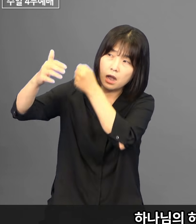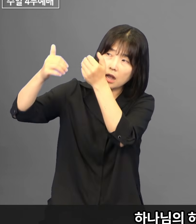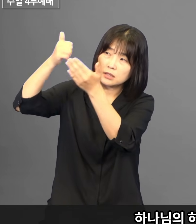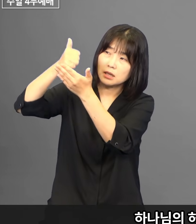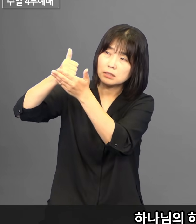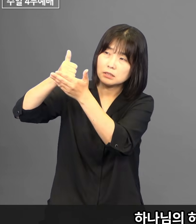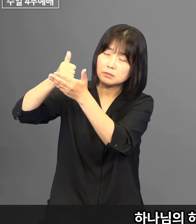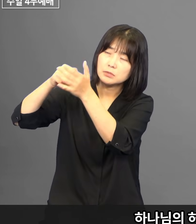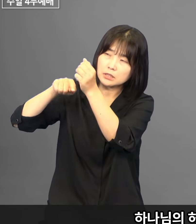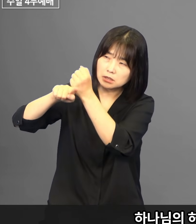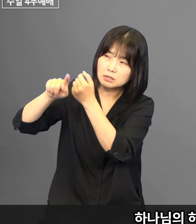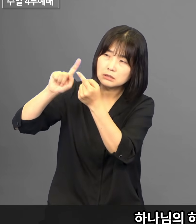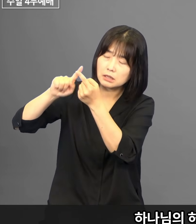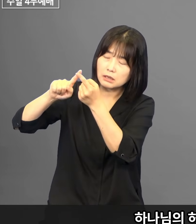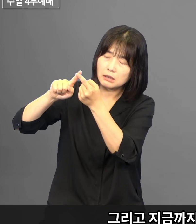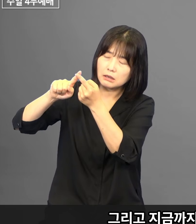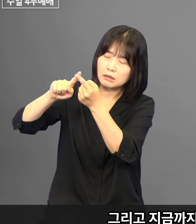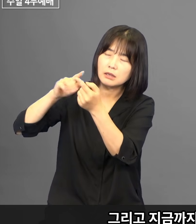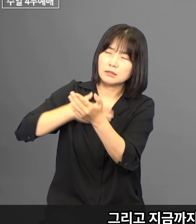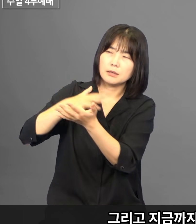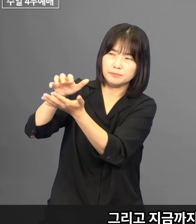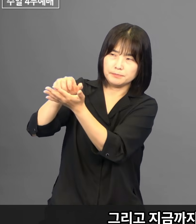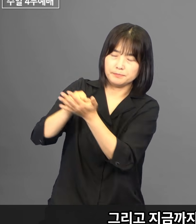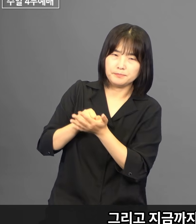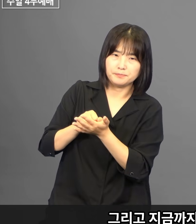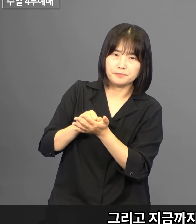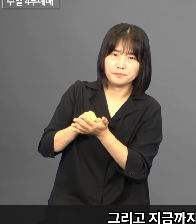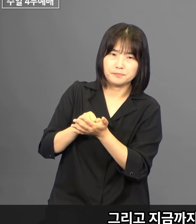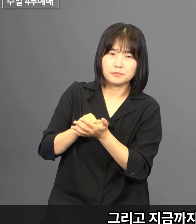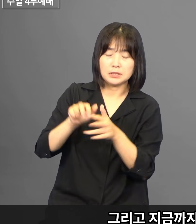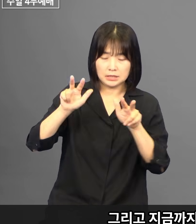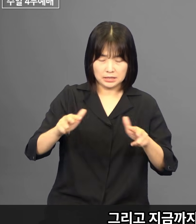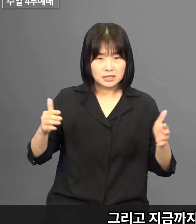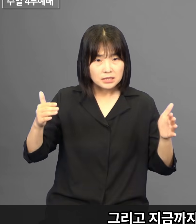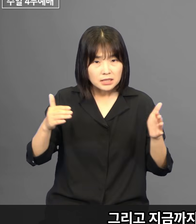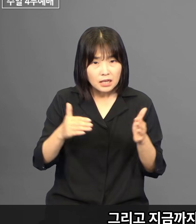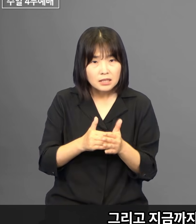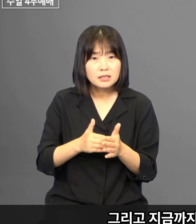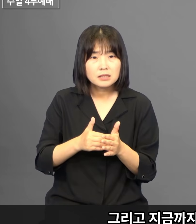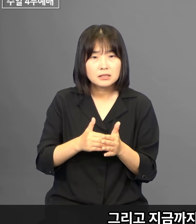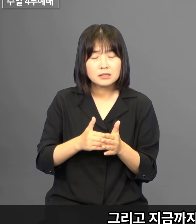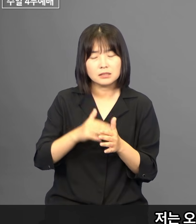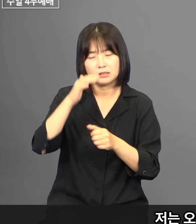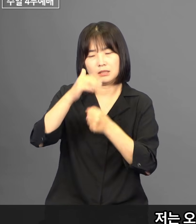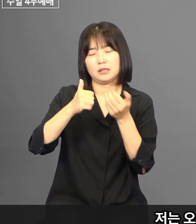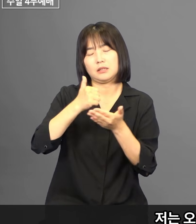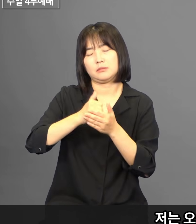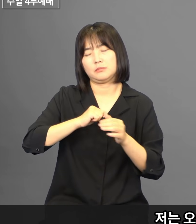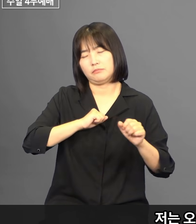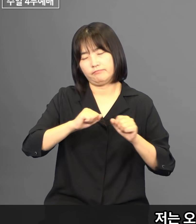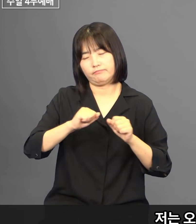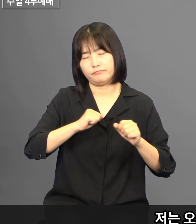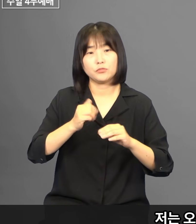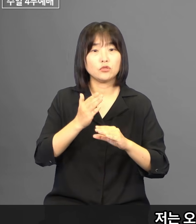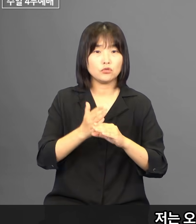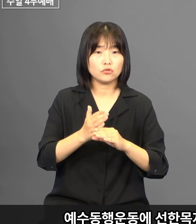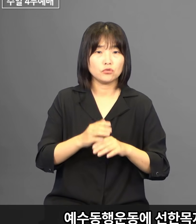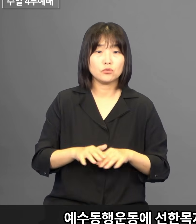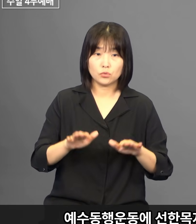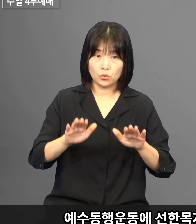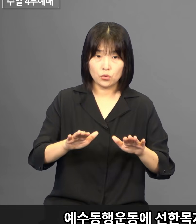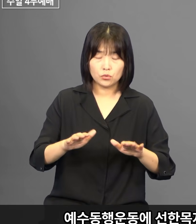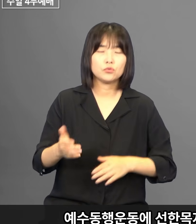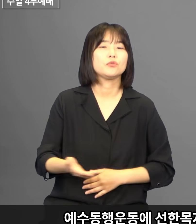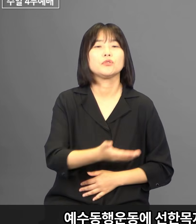허락인 줄 알겠습니다. 그리고 지금까지 사역을 해 오고 있습니다. 저는 오늘도 여러분에게